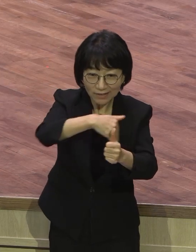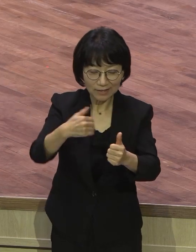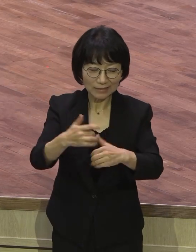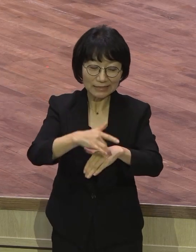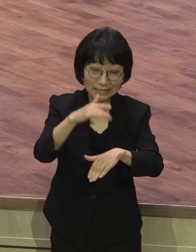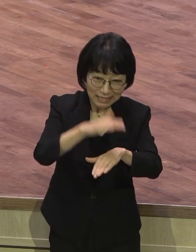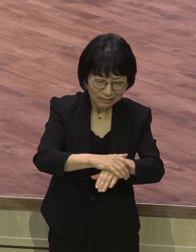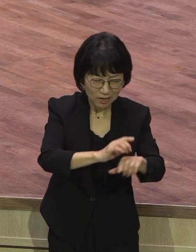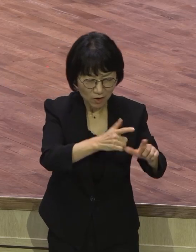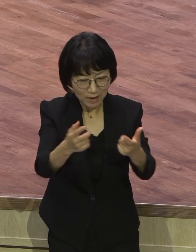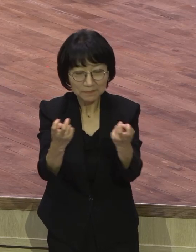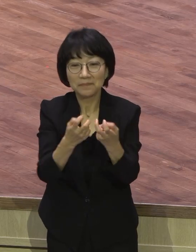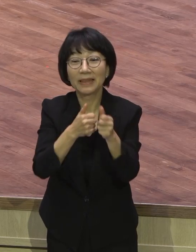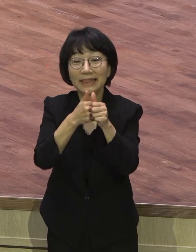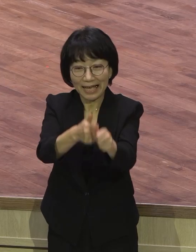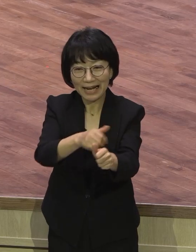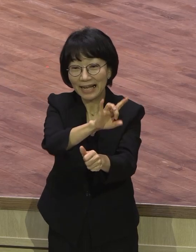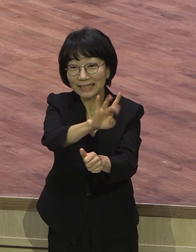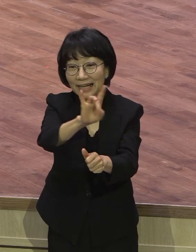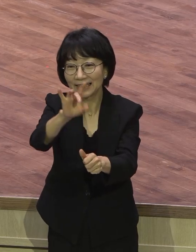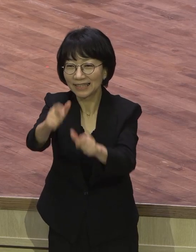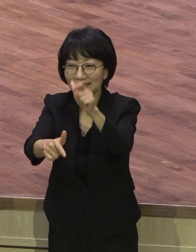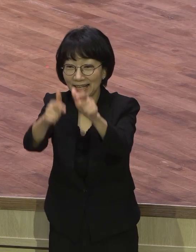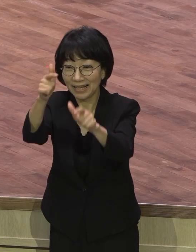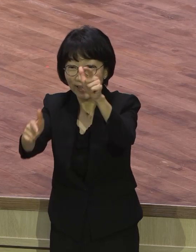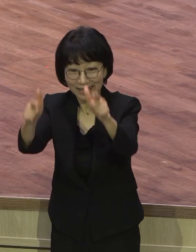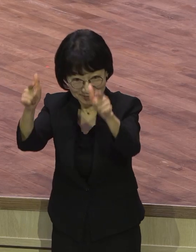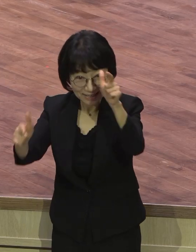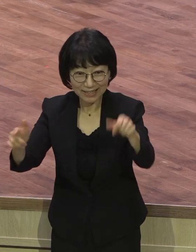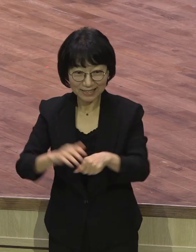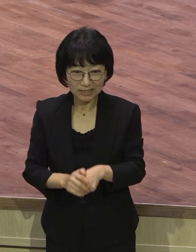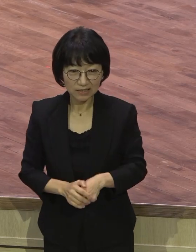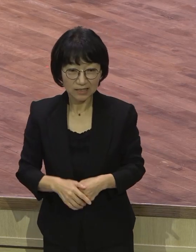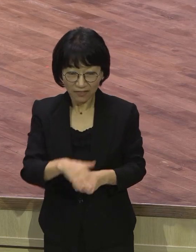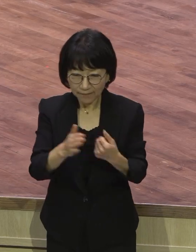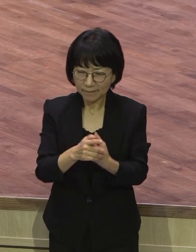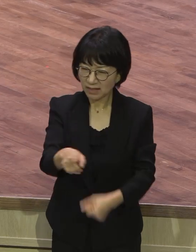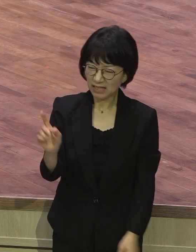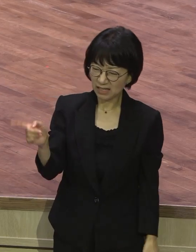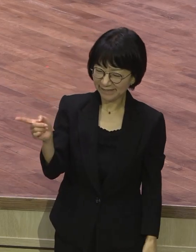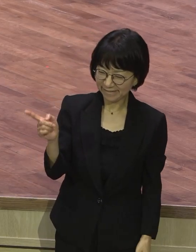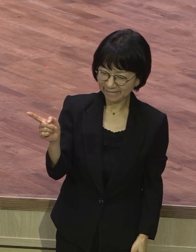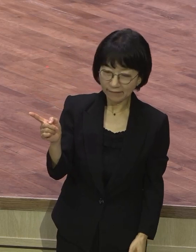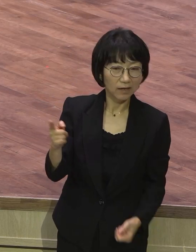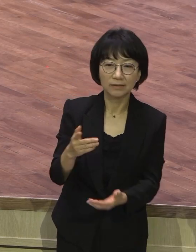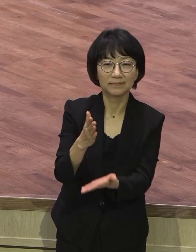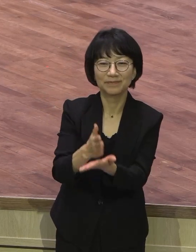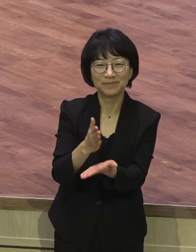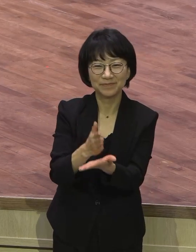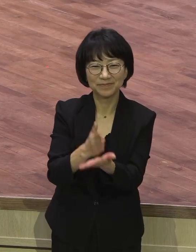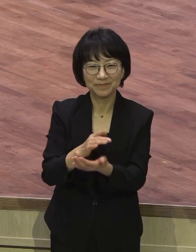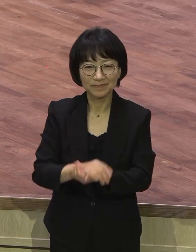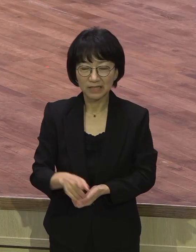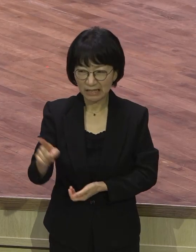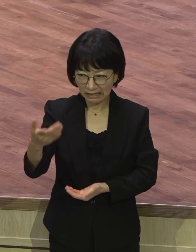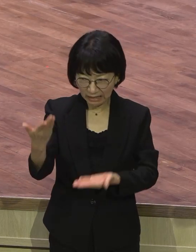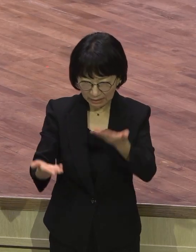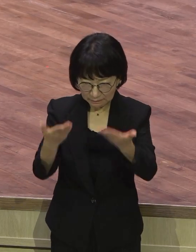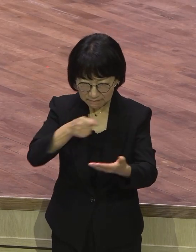계신다고 다루시기 때문에 그때 여러분 함부로 사람들을 비판하고 판단하면 안 돼요. 비판하고